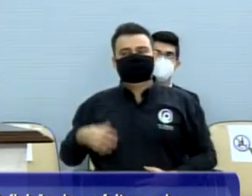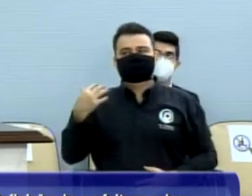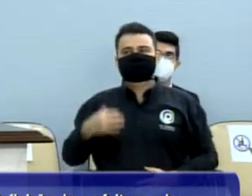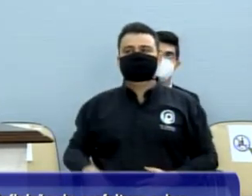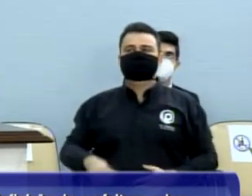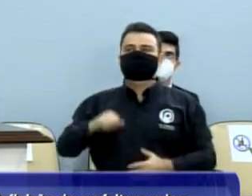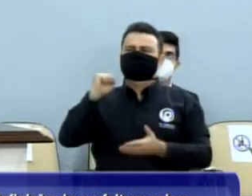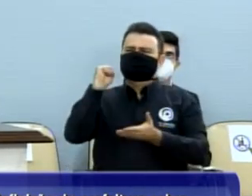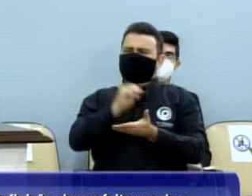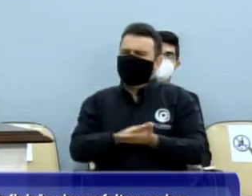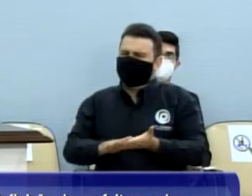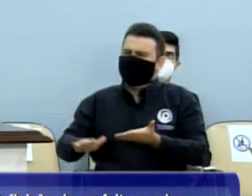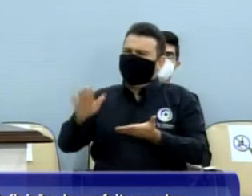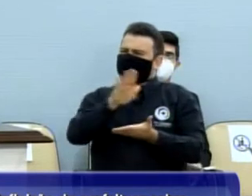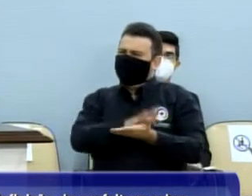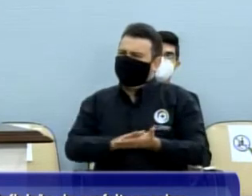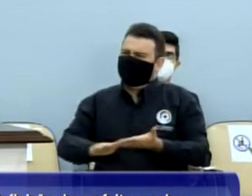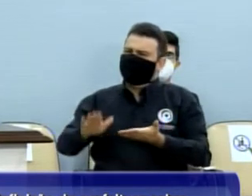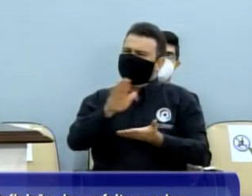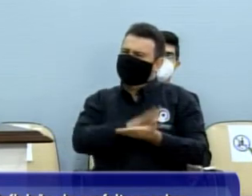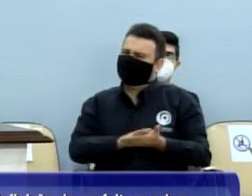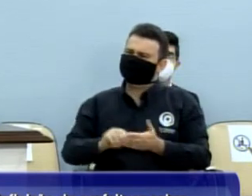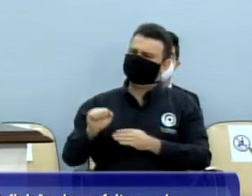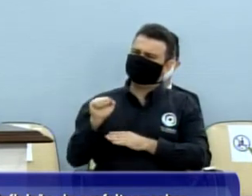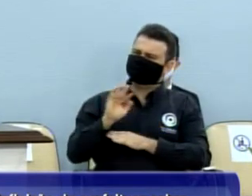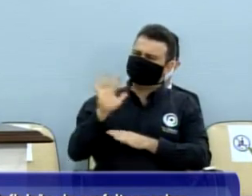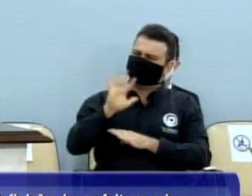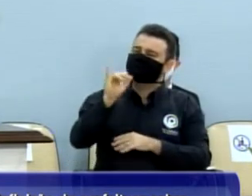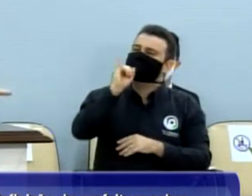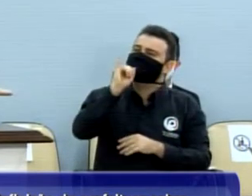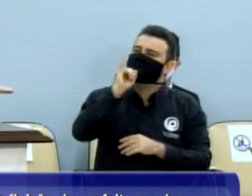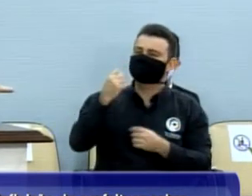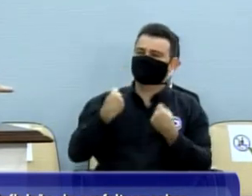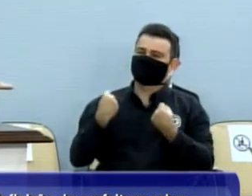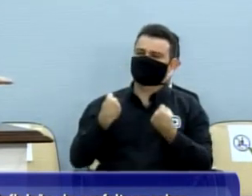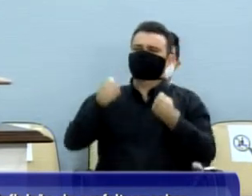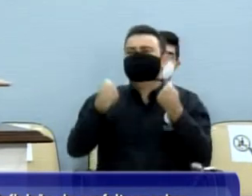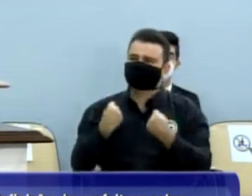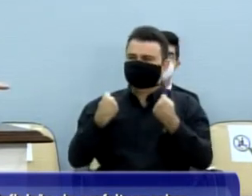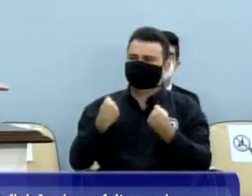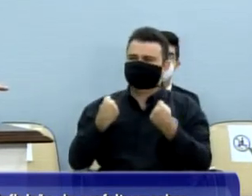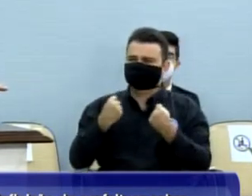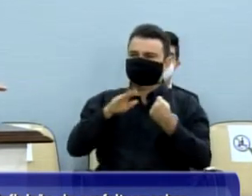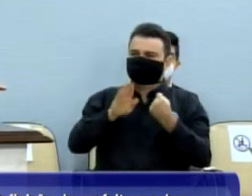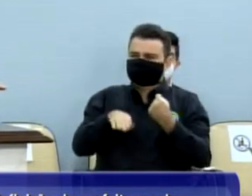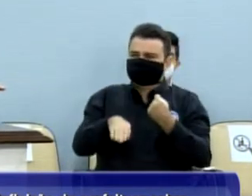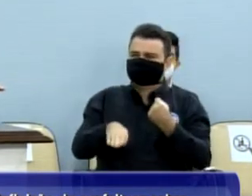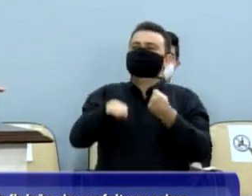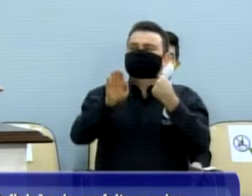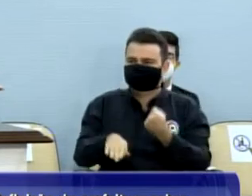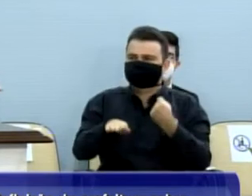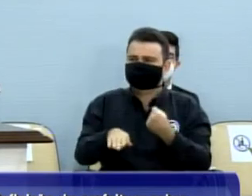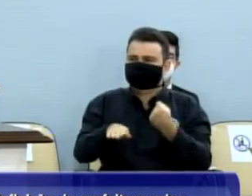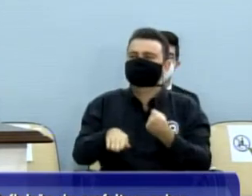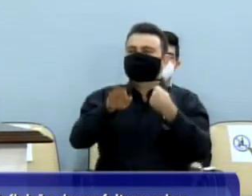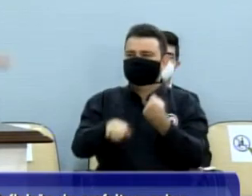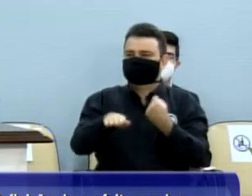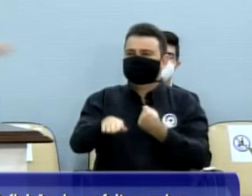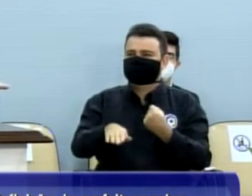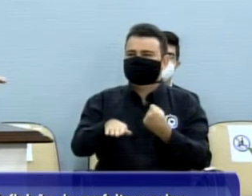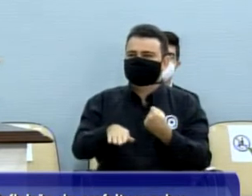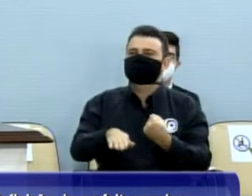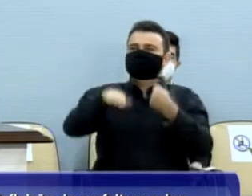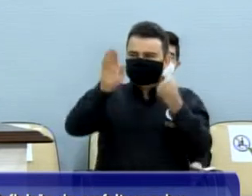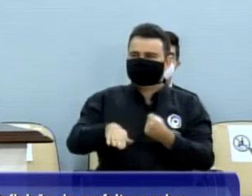como aquele lá, você vai com o carro, você faz assim. Eu não estou mentindo, não, que eu vou para lá toda hora.